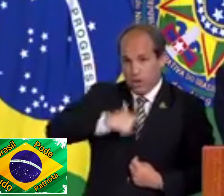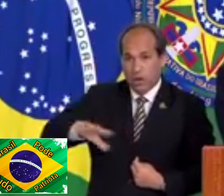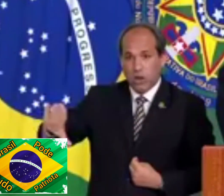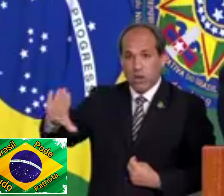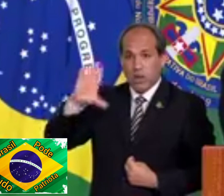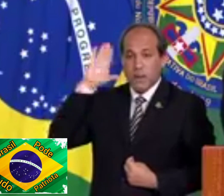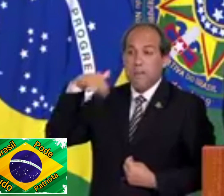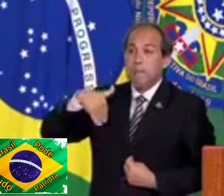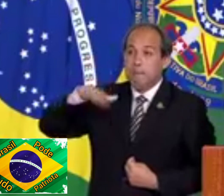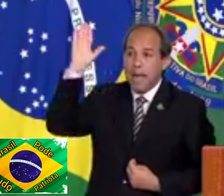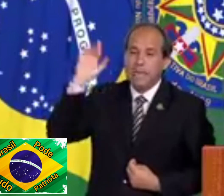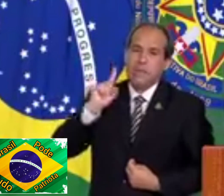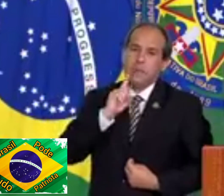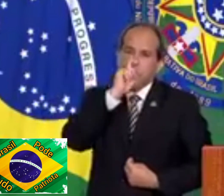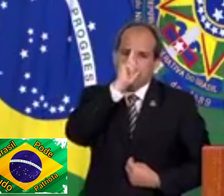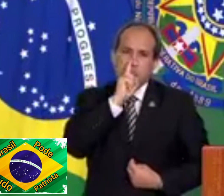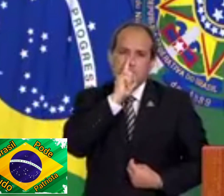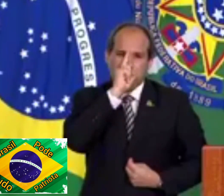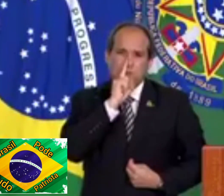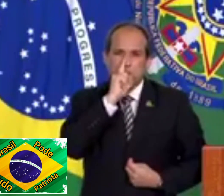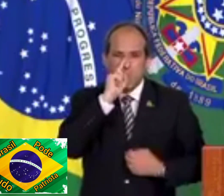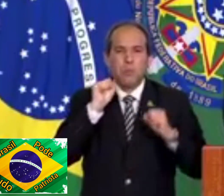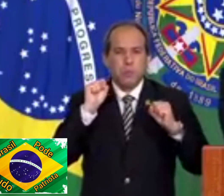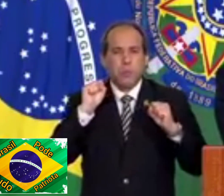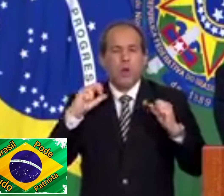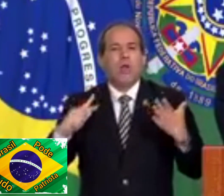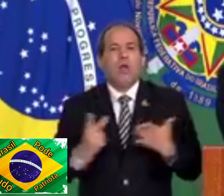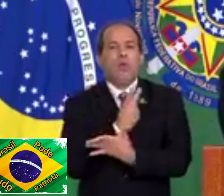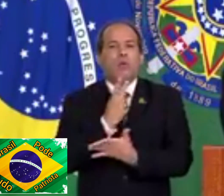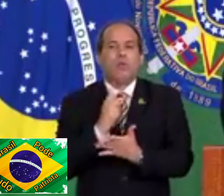maior risco corria.